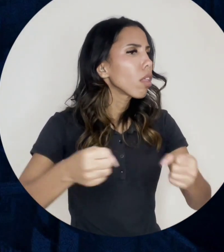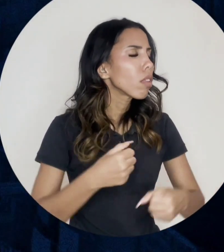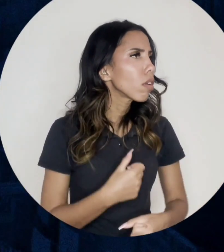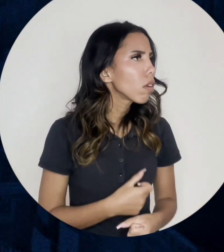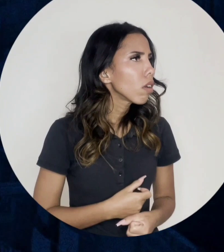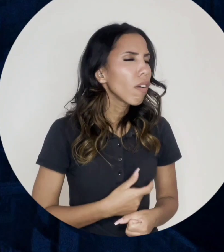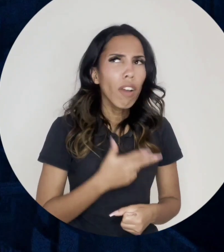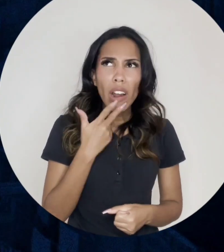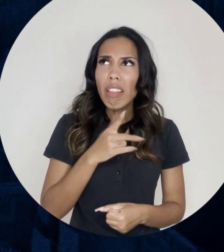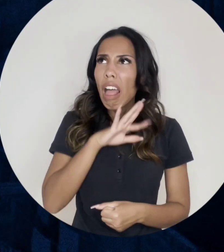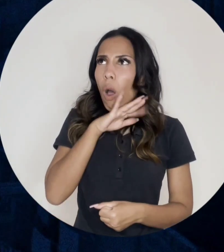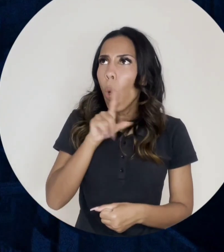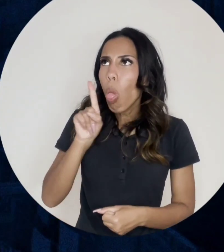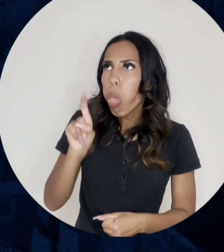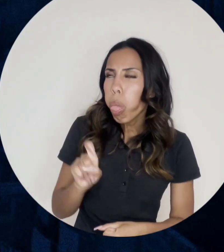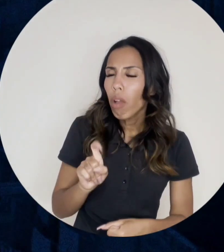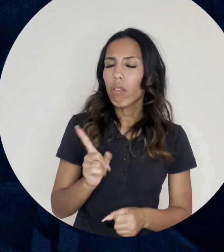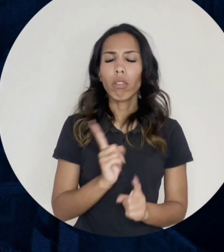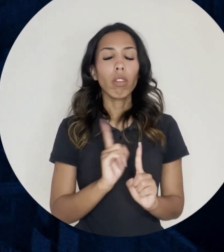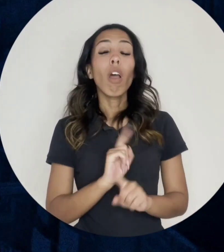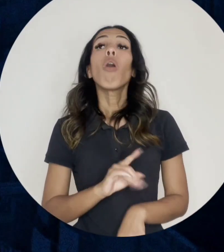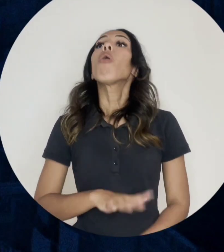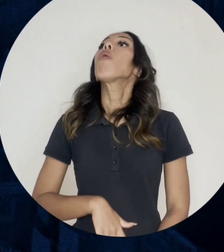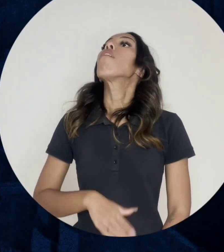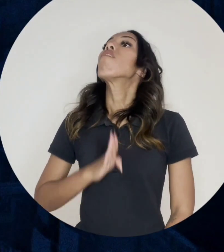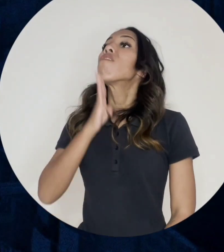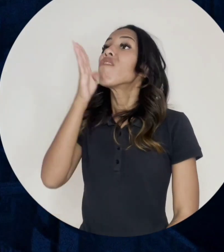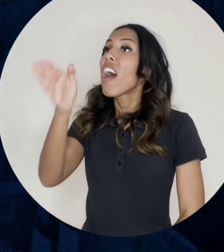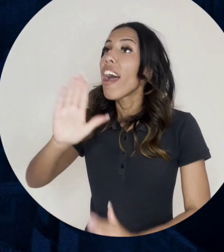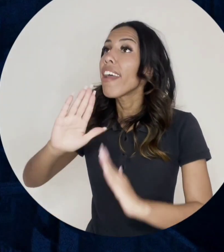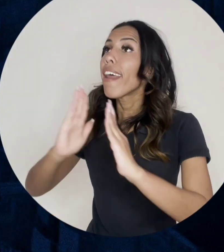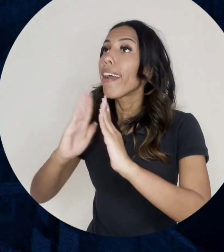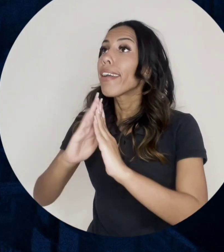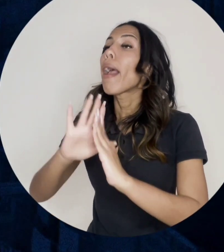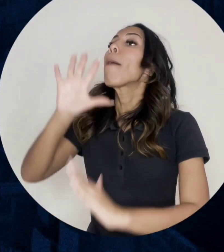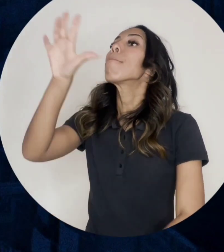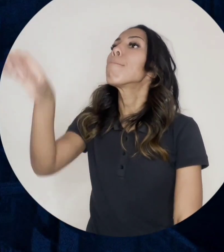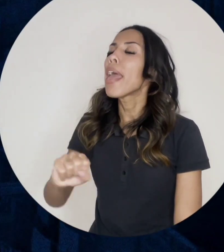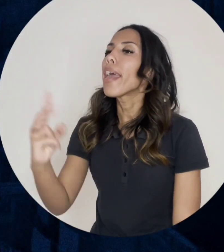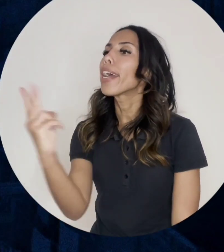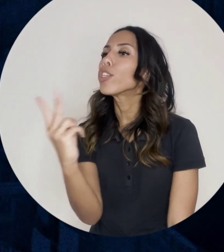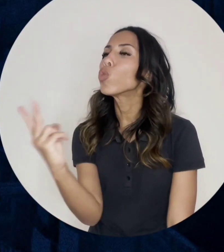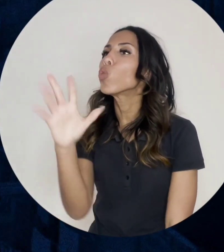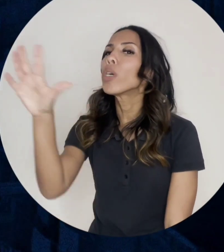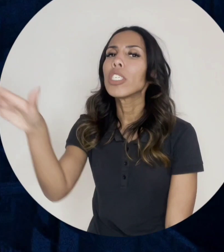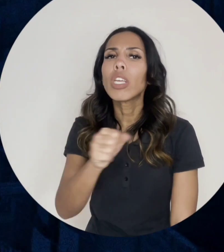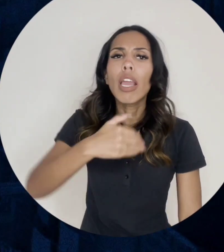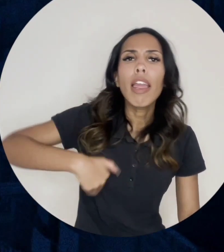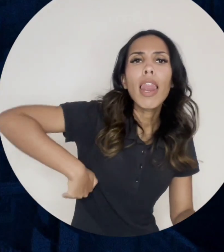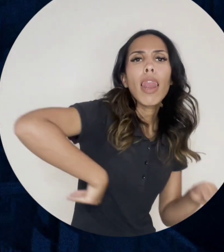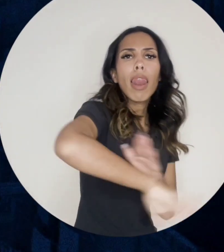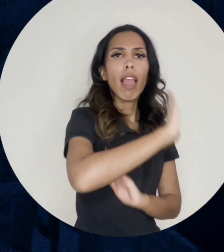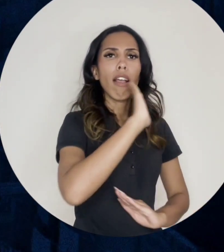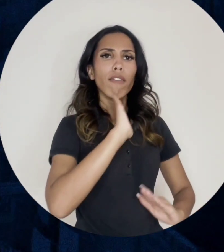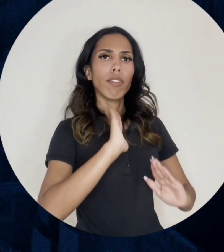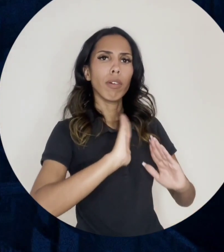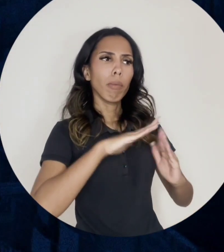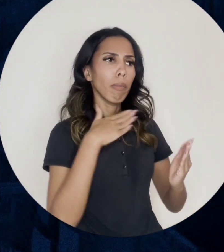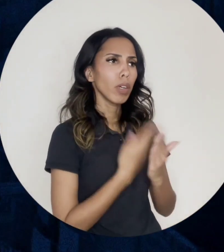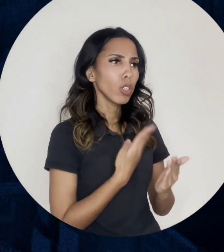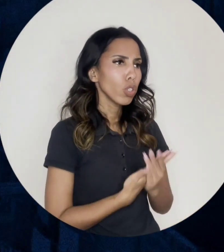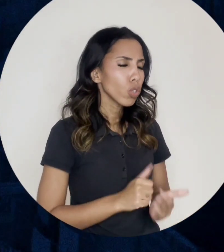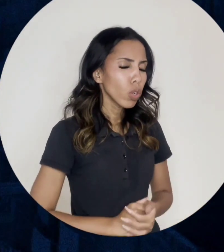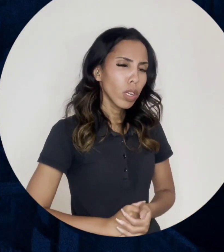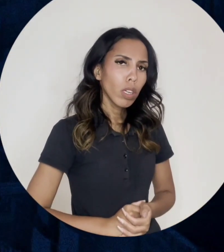não. Passa na casa deles, pode levar. E está aqui a autorização e um papel para mandar